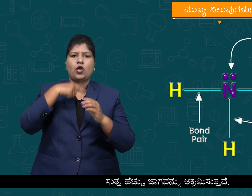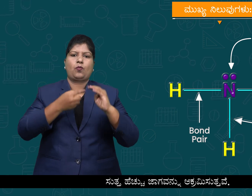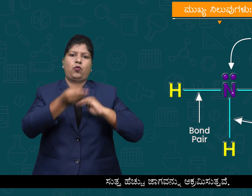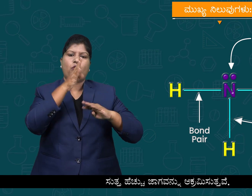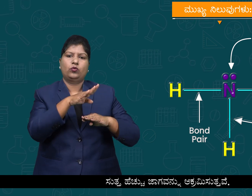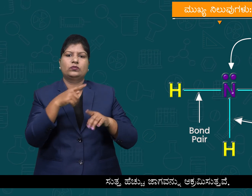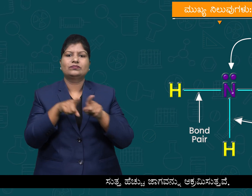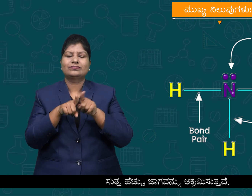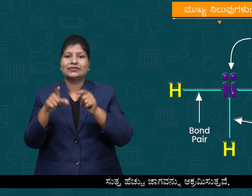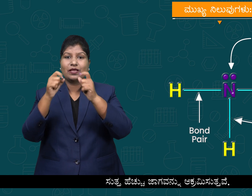ಆಕ್ರಮಿಸುತ್ತವೆ.